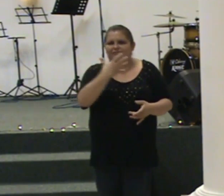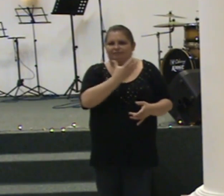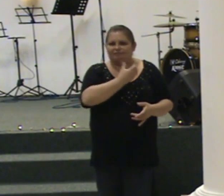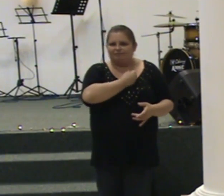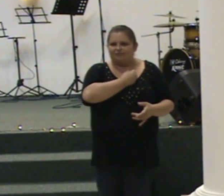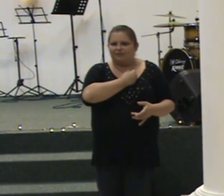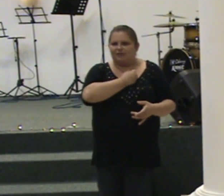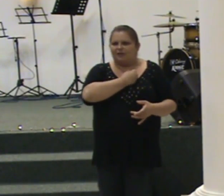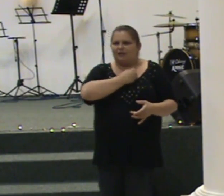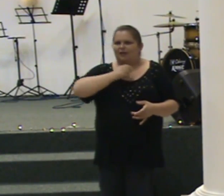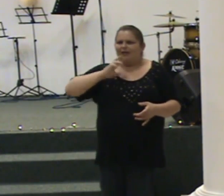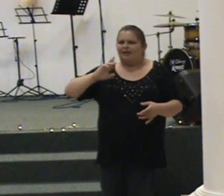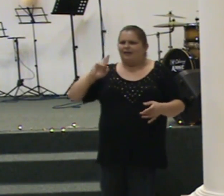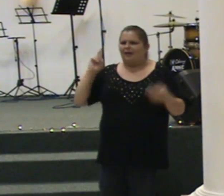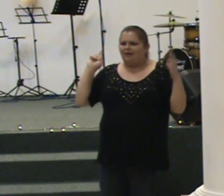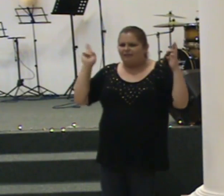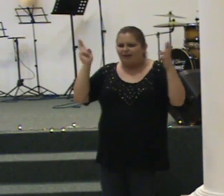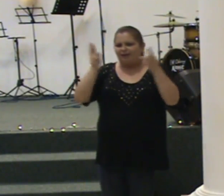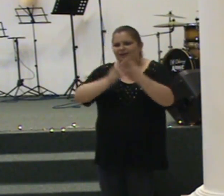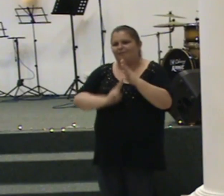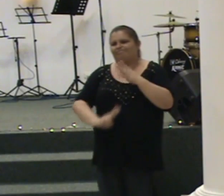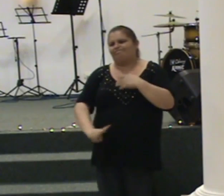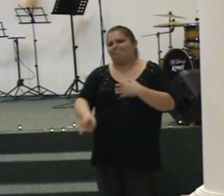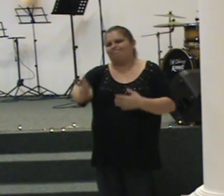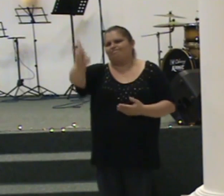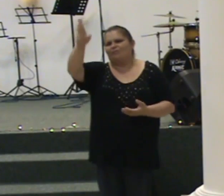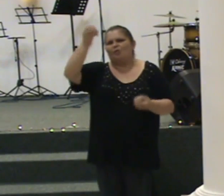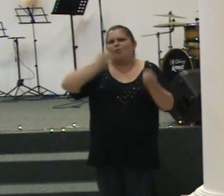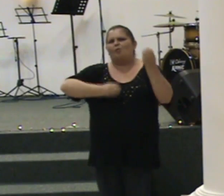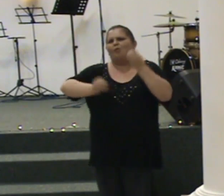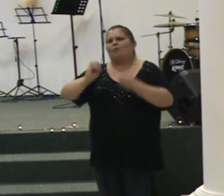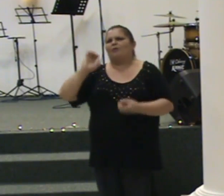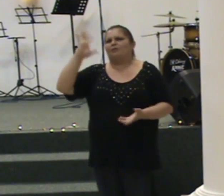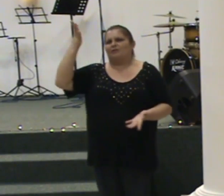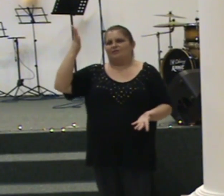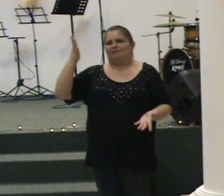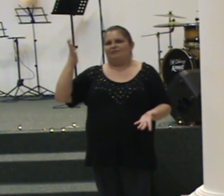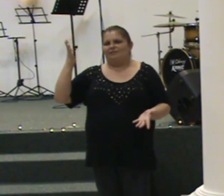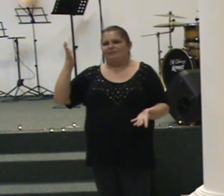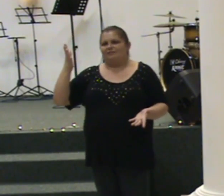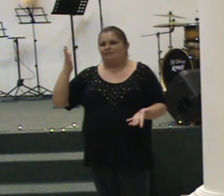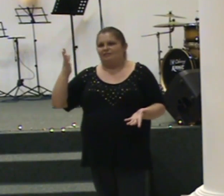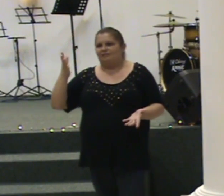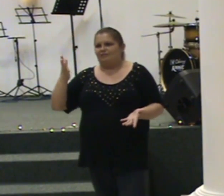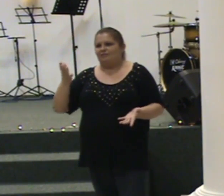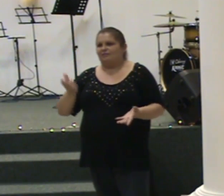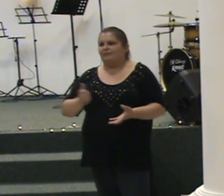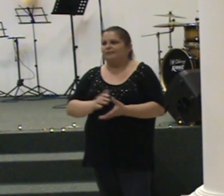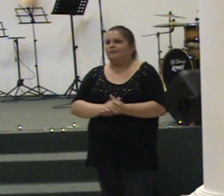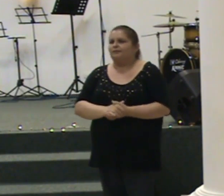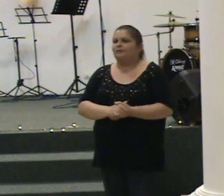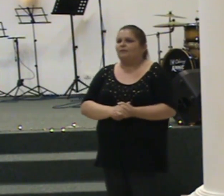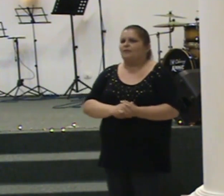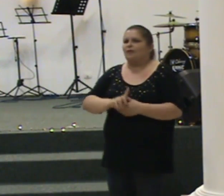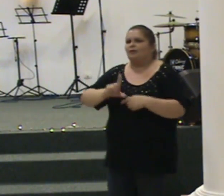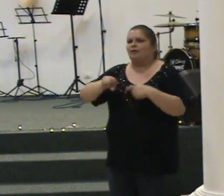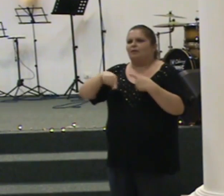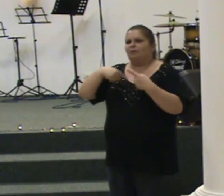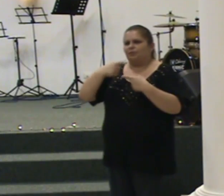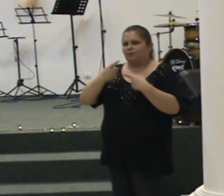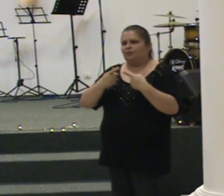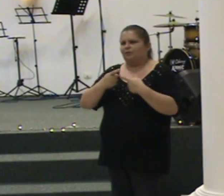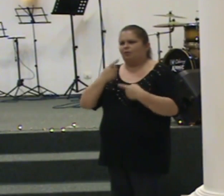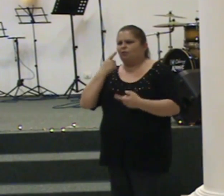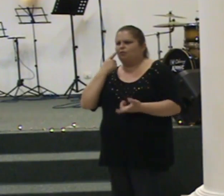que ele reinará eternamente. Então Maria perguntou como é que ia acontecer, e o anjo respondeu. Depois de ter